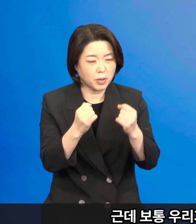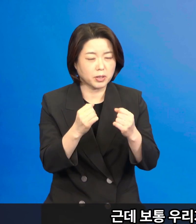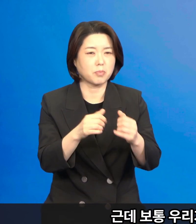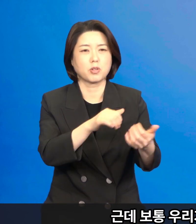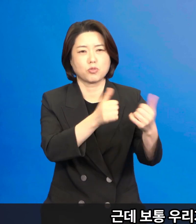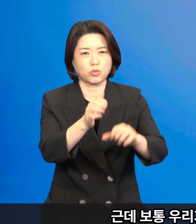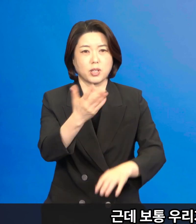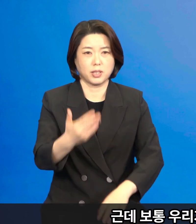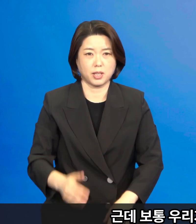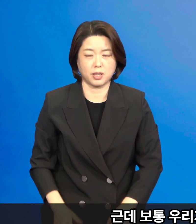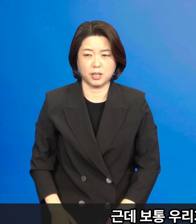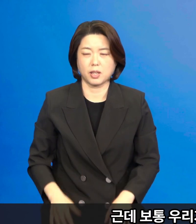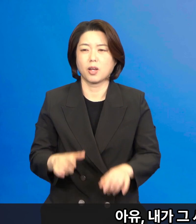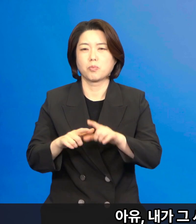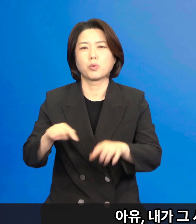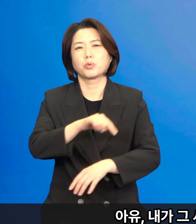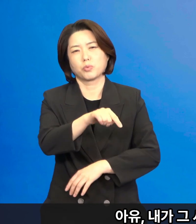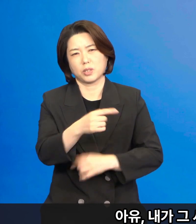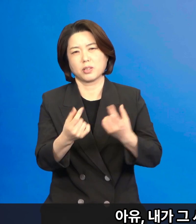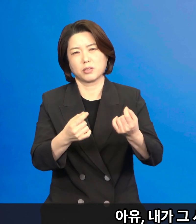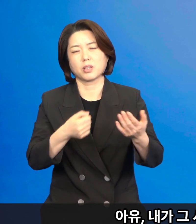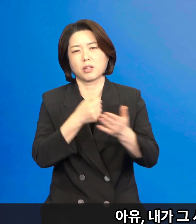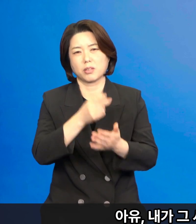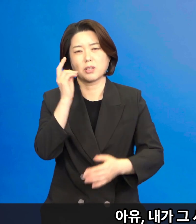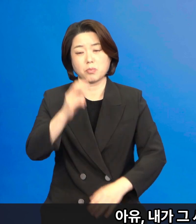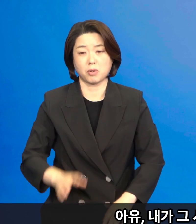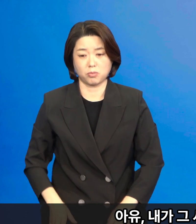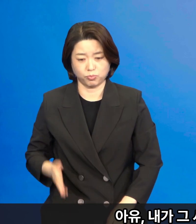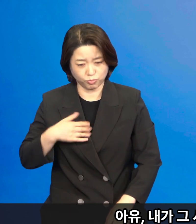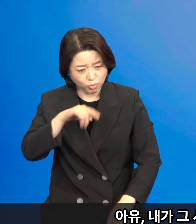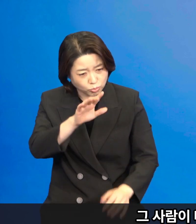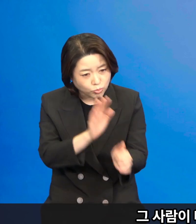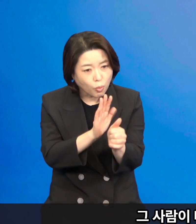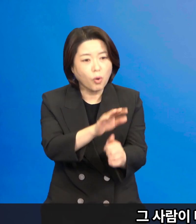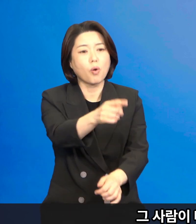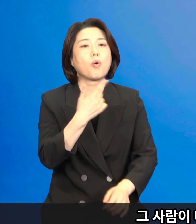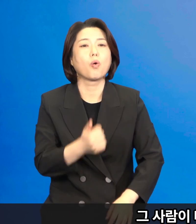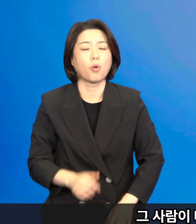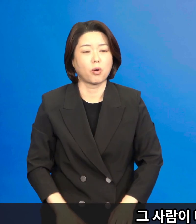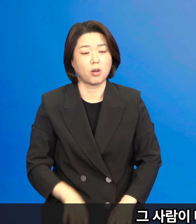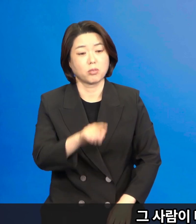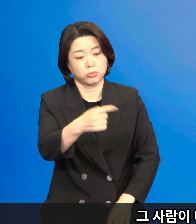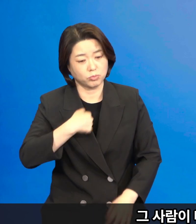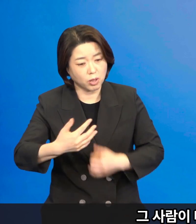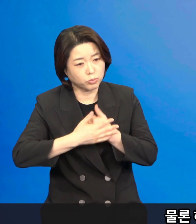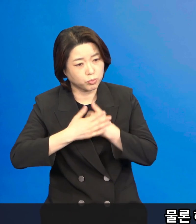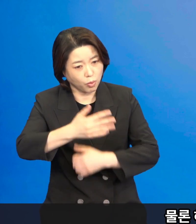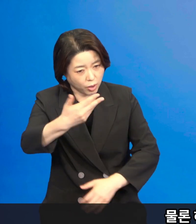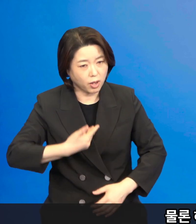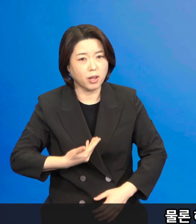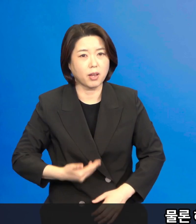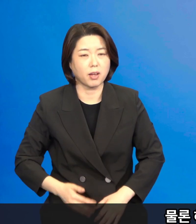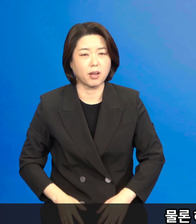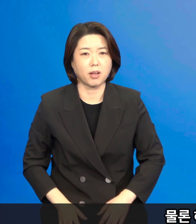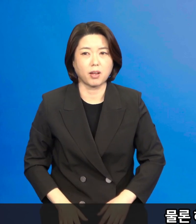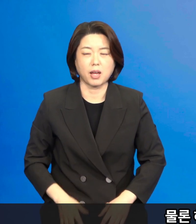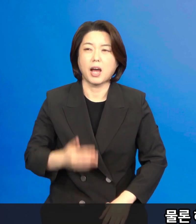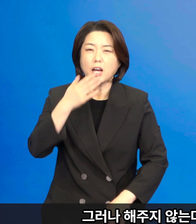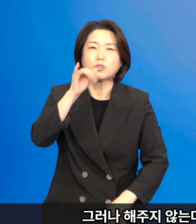우리가 그렇게 결정하기 쉬워요. 아유, 내가 그 사람을 이렇게 도와줬는데 그 사람이 나를 이렇게 해줄 거야. 물론 해줄 수도